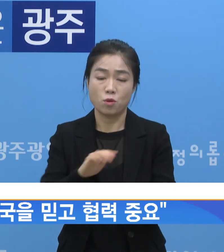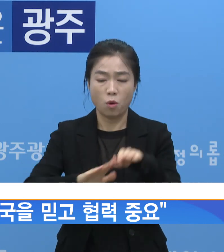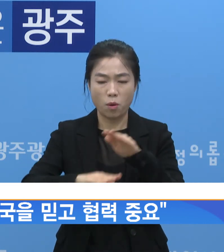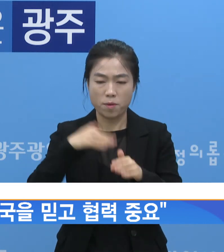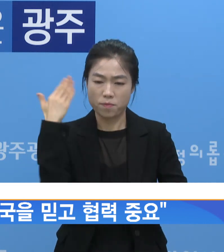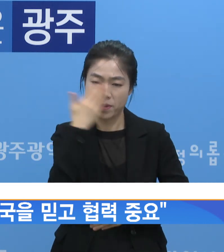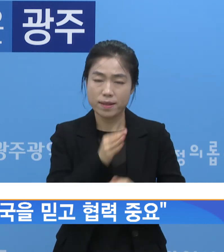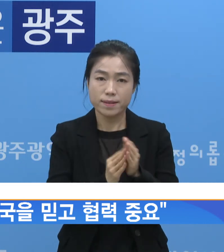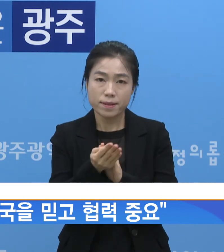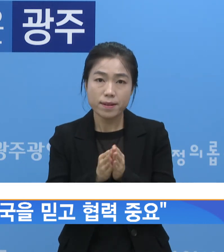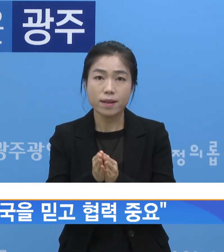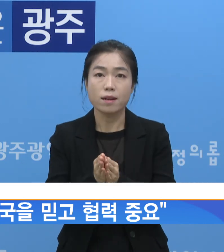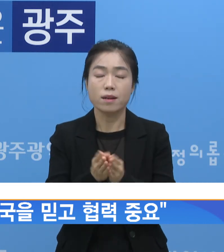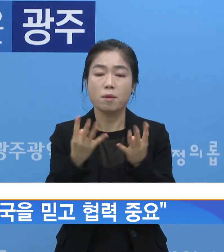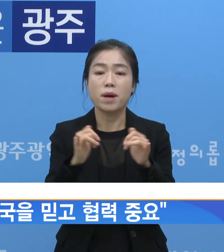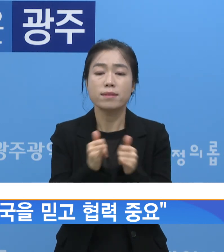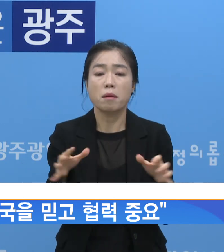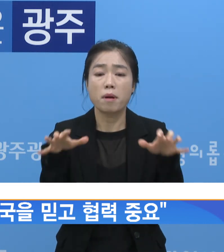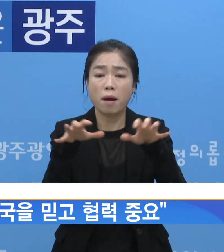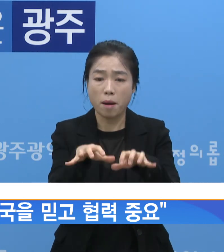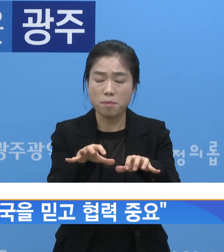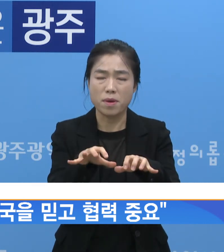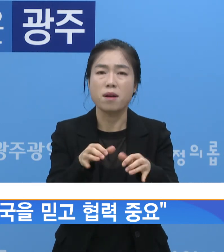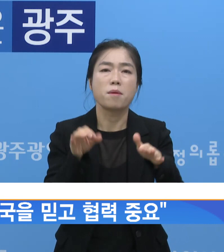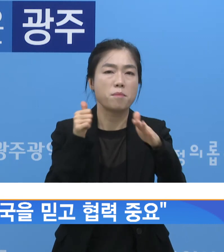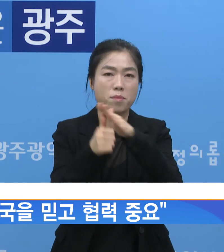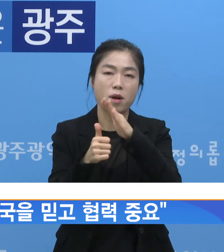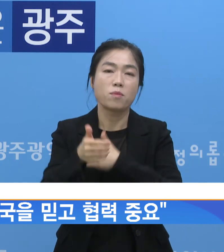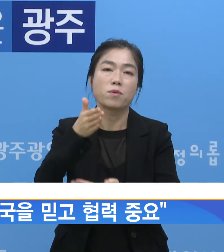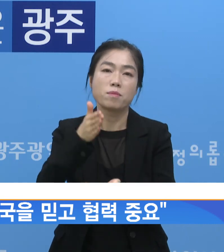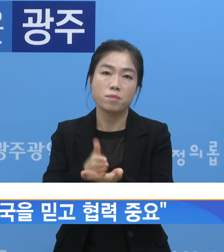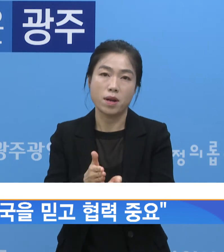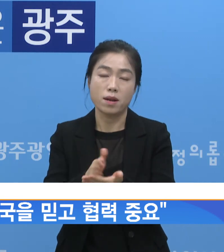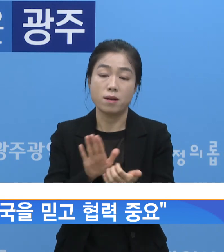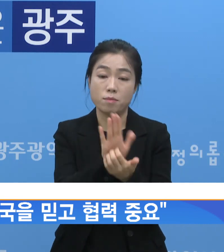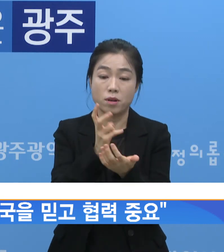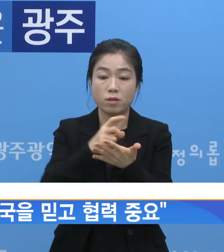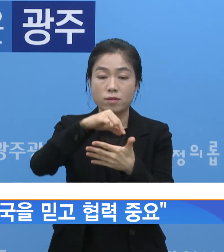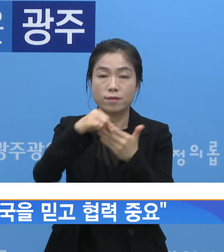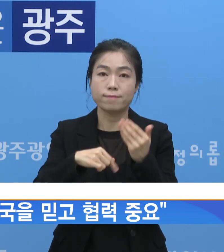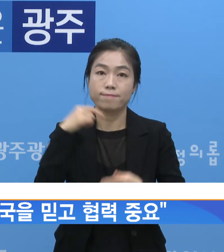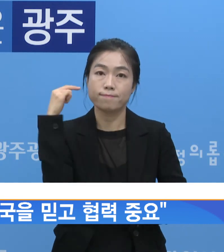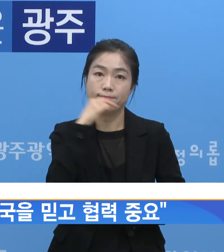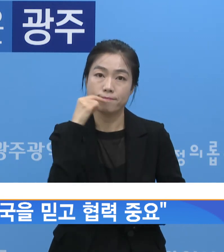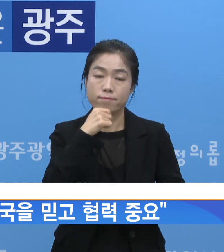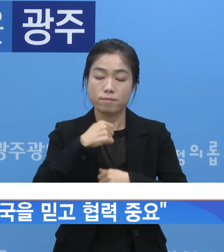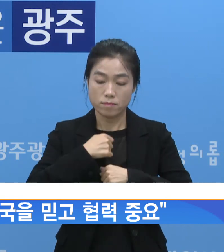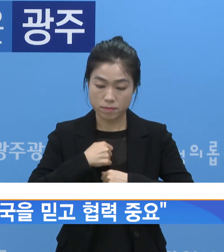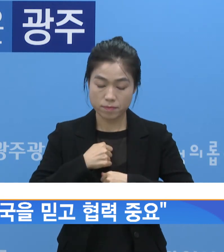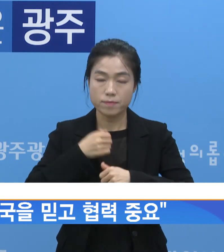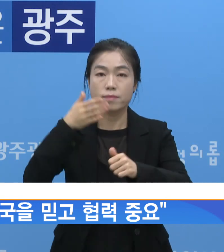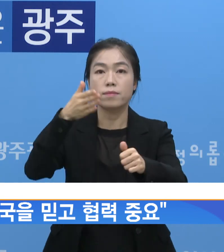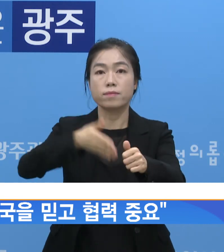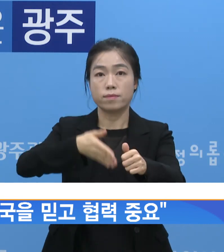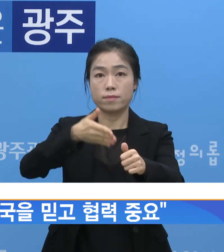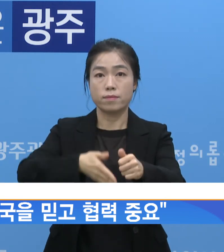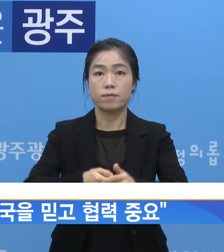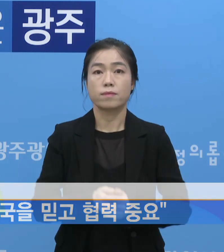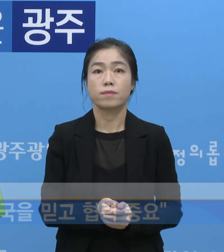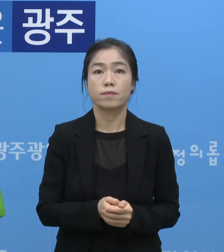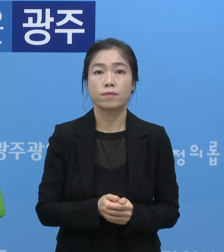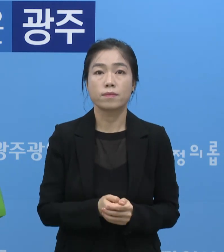씻기, 다중이용시설 방문 자제 등 방역수칙을 철저하게 준수해 주십시오.